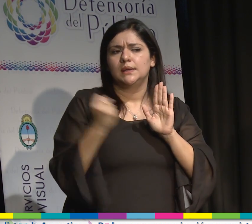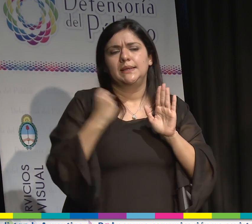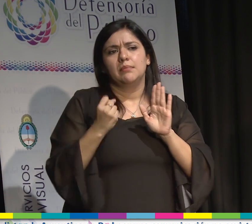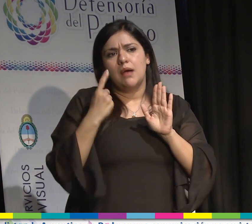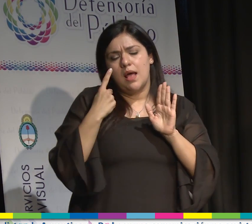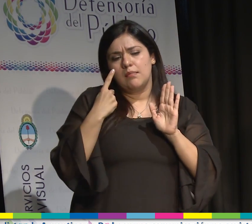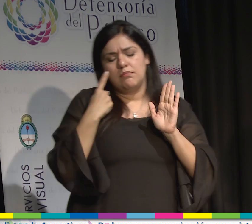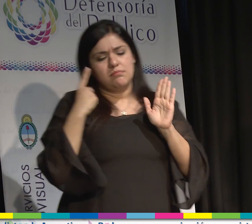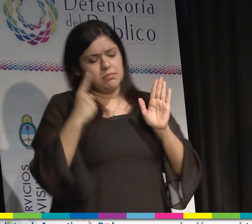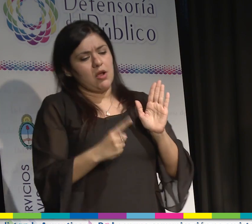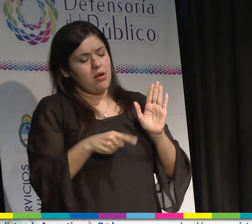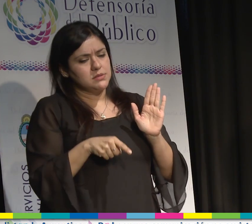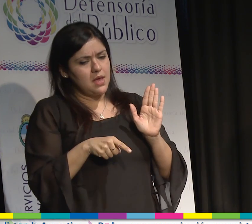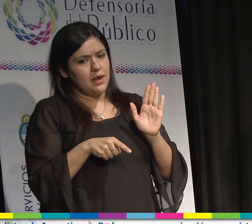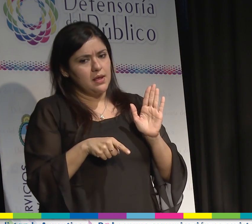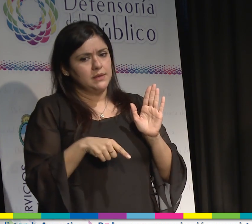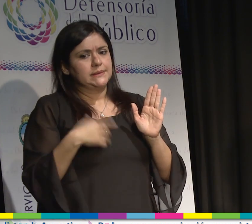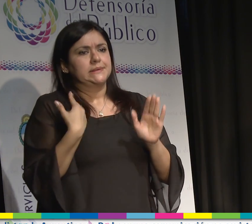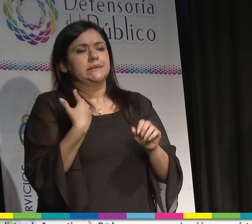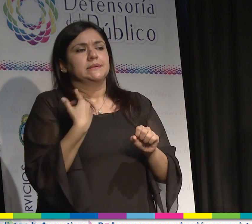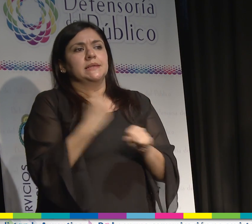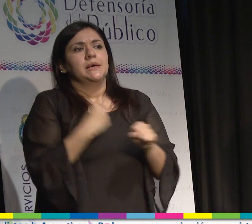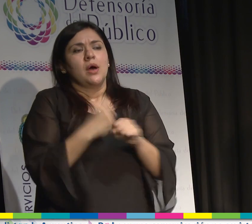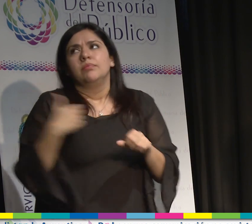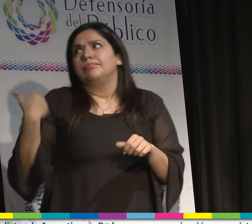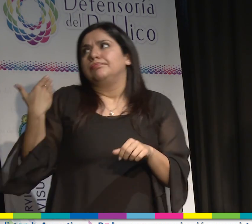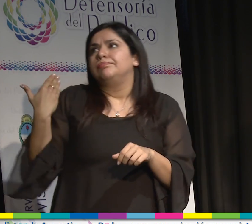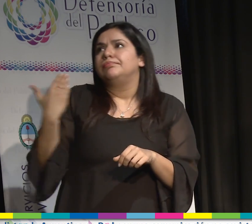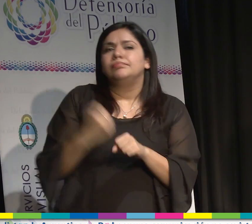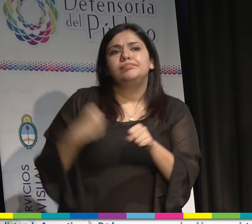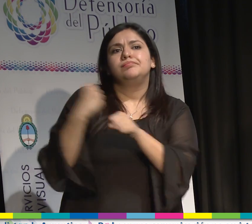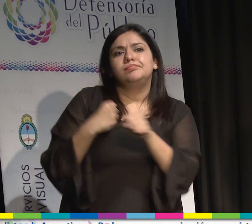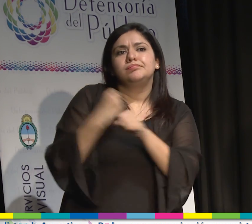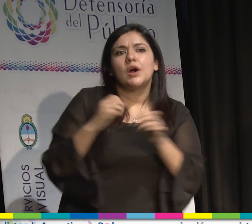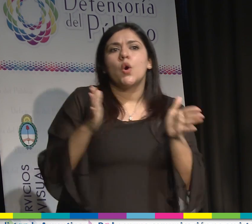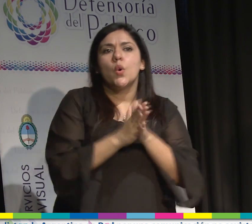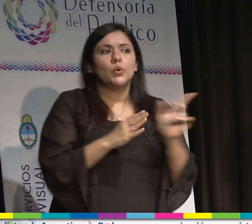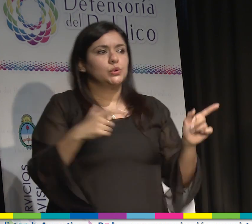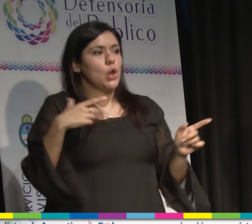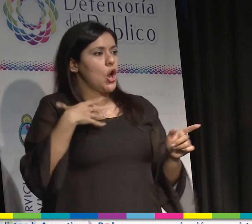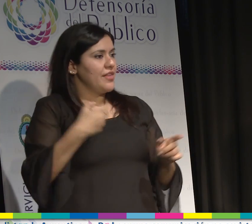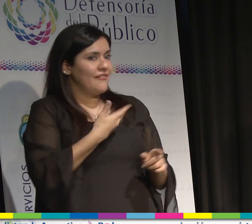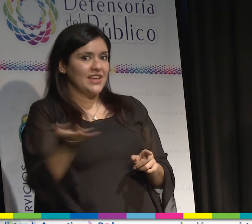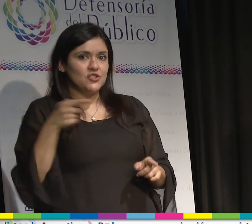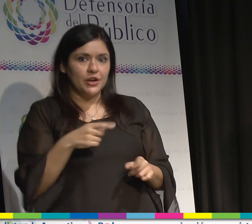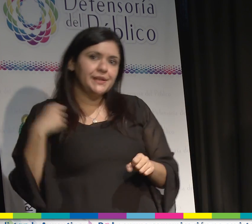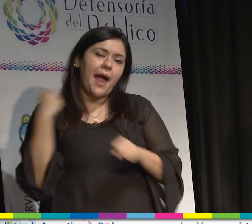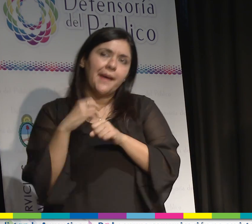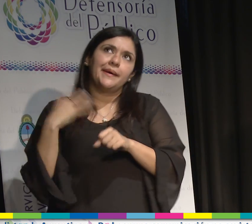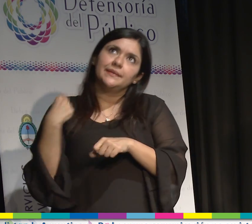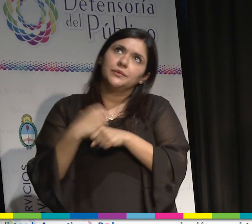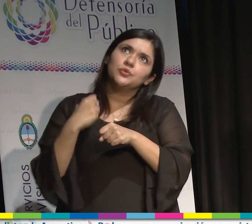reconocer profundamente el trabajo que venimos llevando a cabo con la defensoría hace un par de años